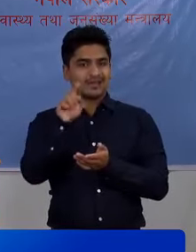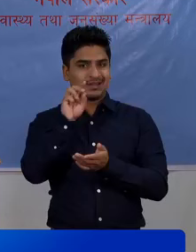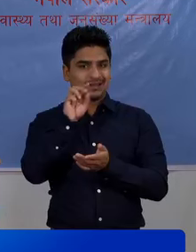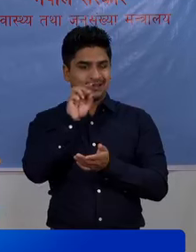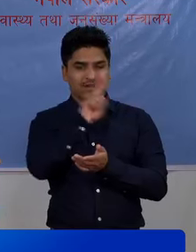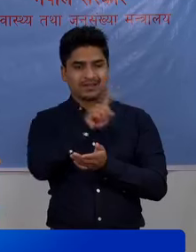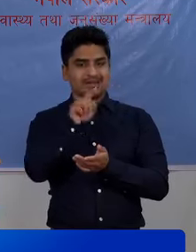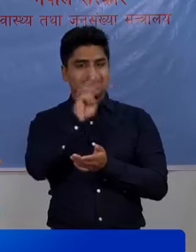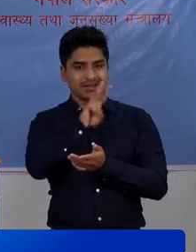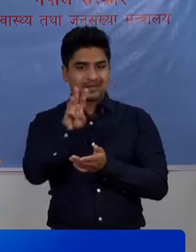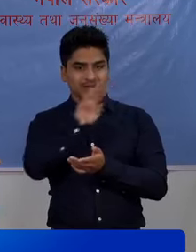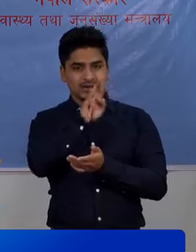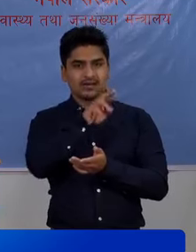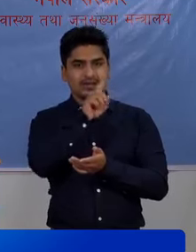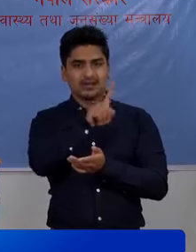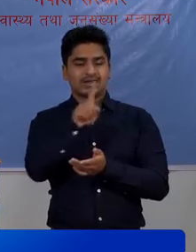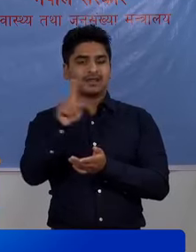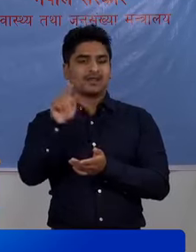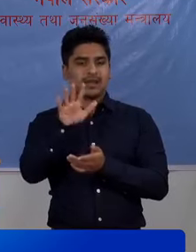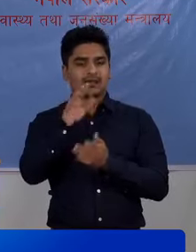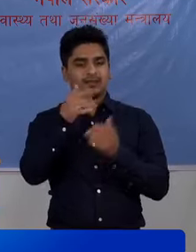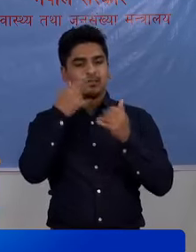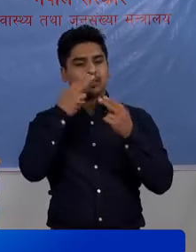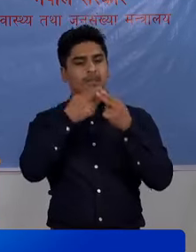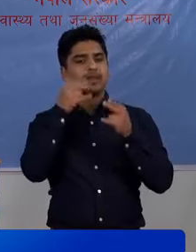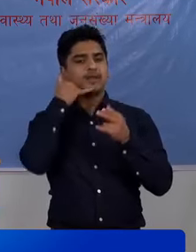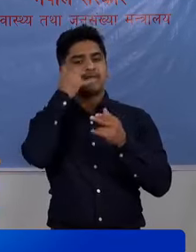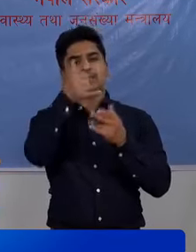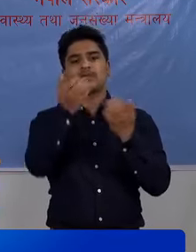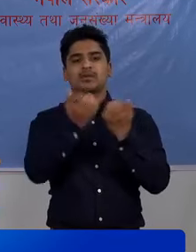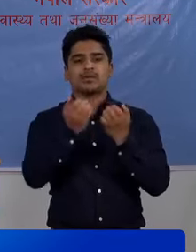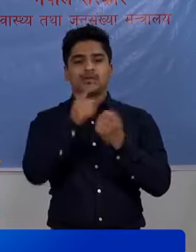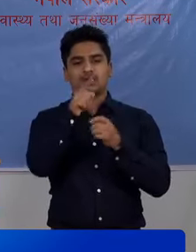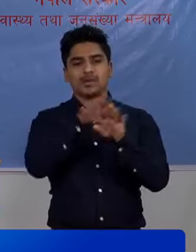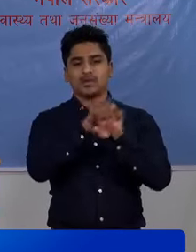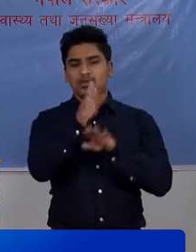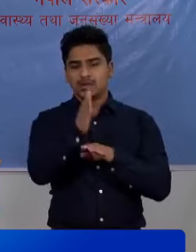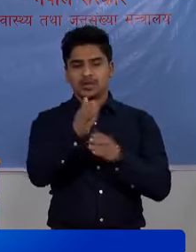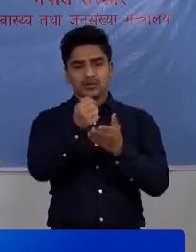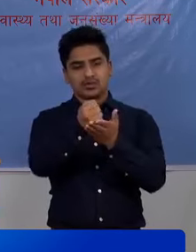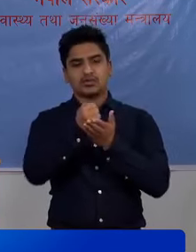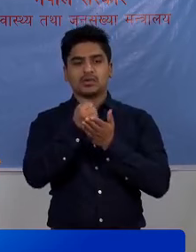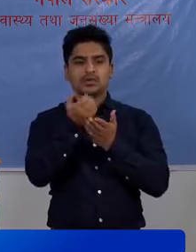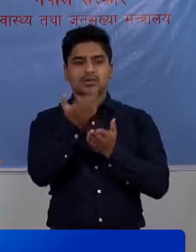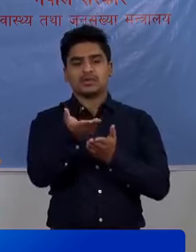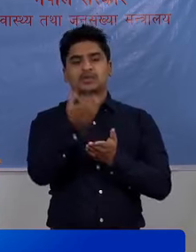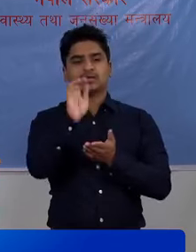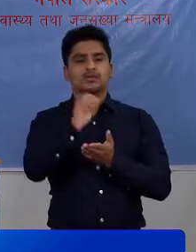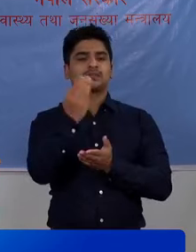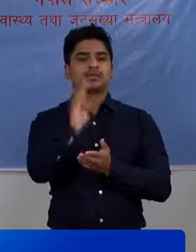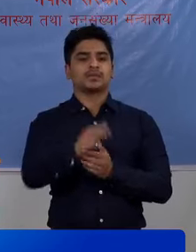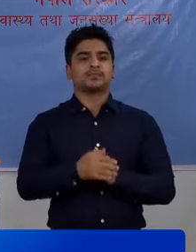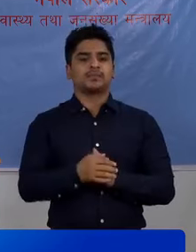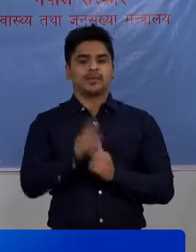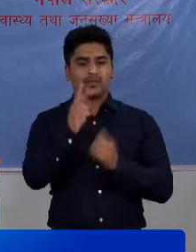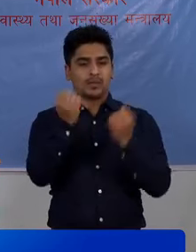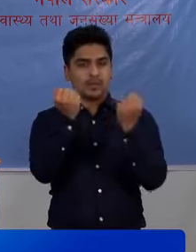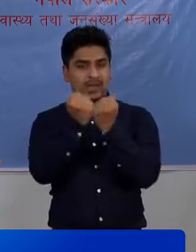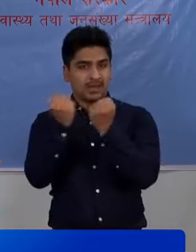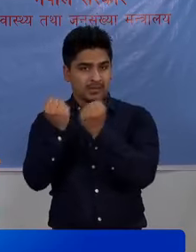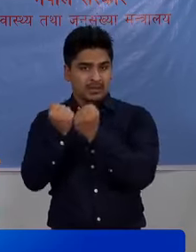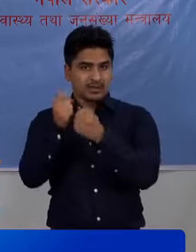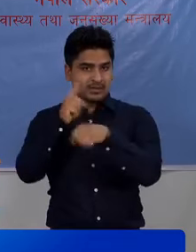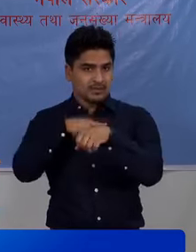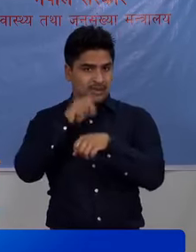एसमा निशुल्क फोन गरे रहा यहारले सयोग लिना सकनुँँँछा यो लगडाउन